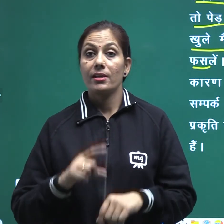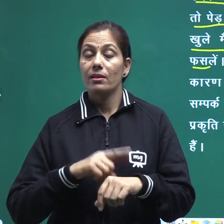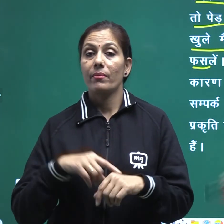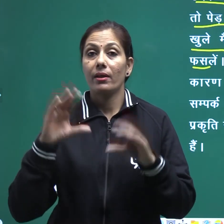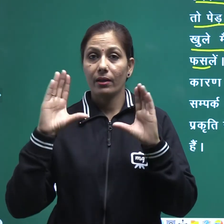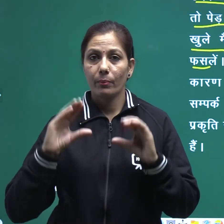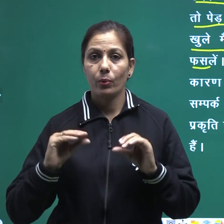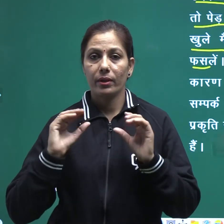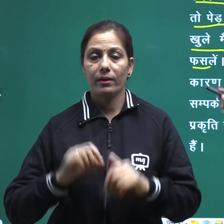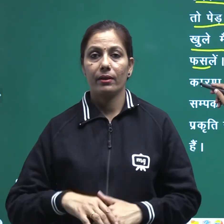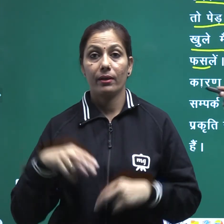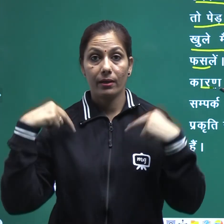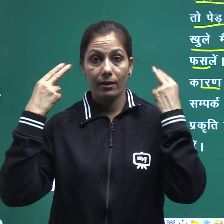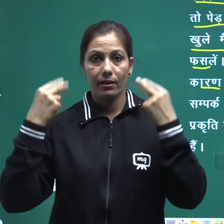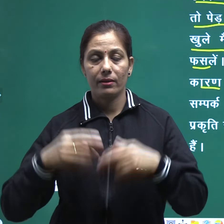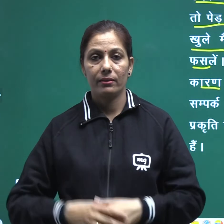कारण